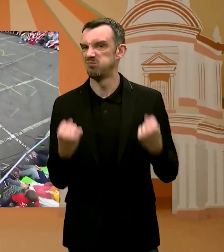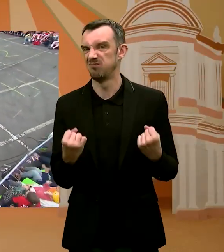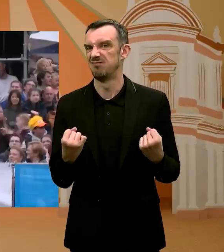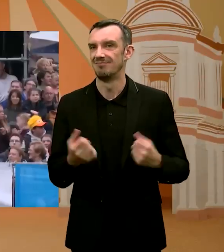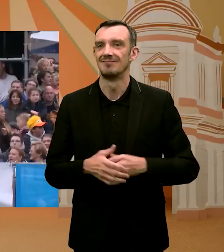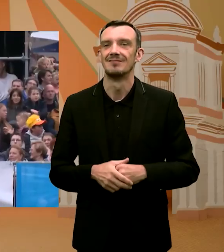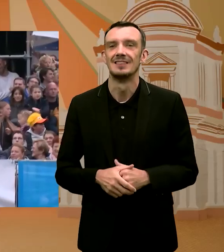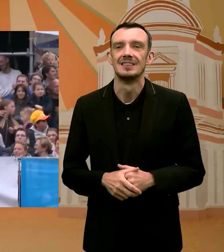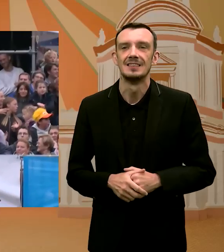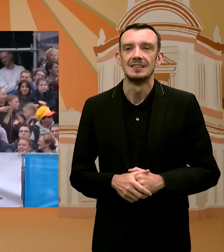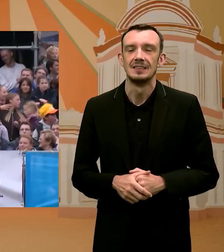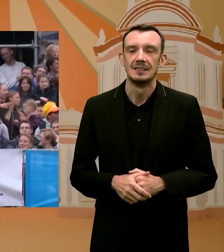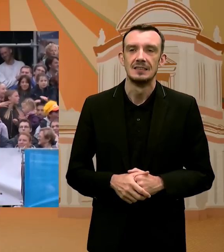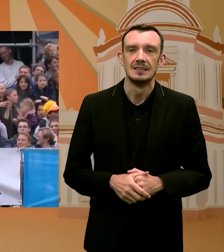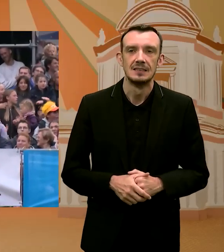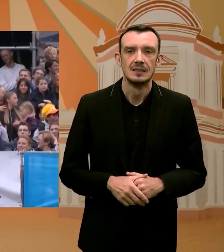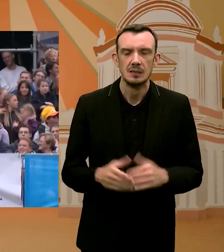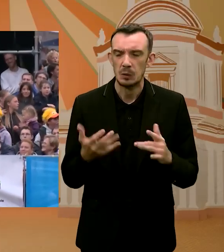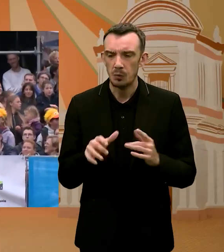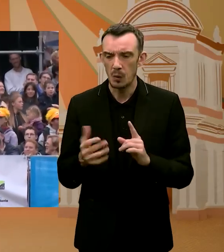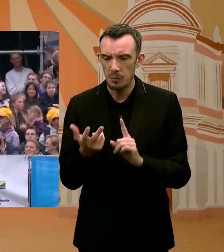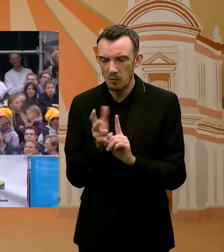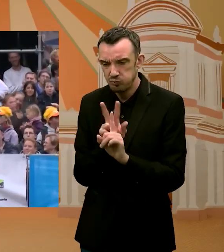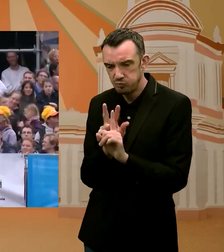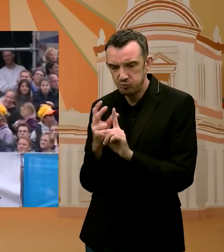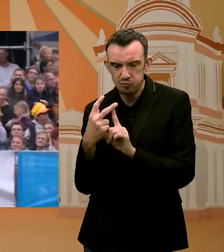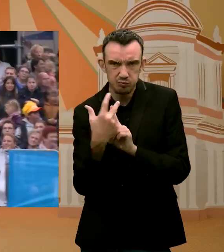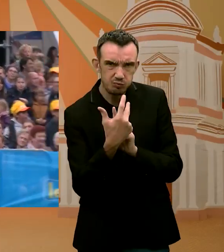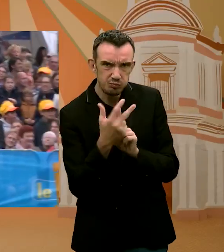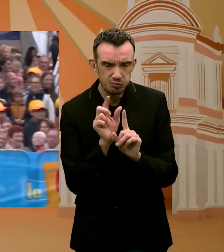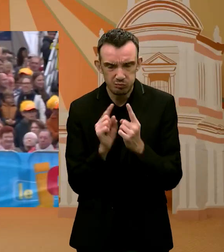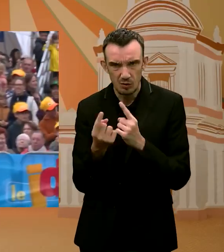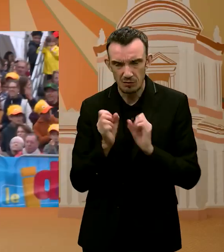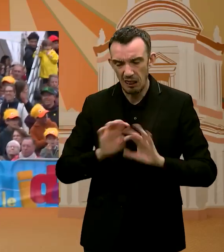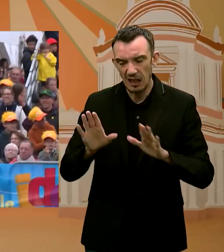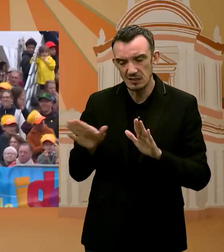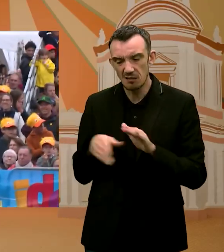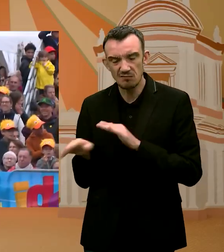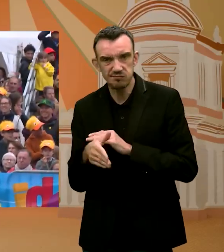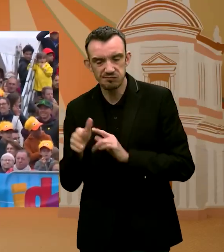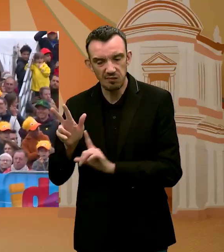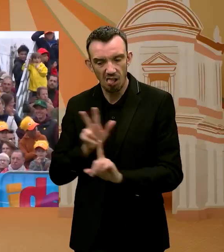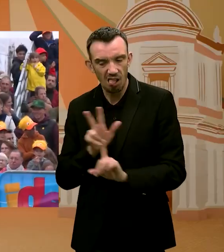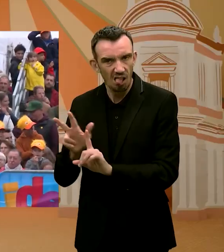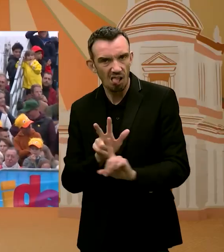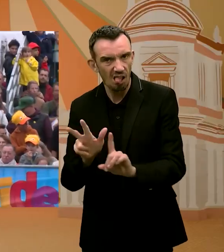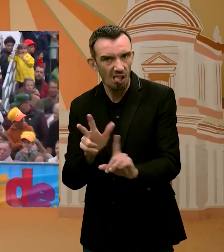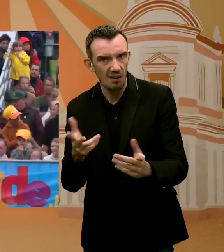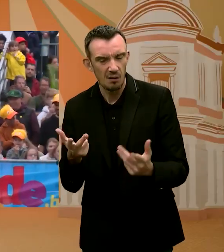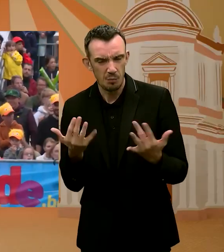ne vont pas l'entourer un peu plus à 3 directement dessus? Ils le laissent beaucoup fuir, et le laissent beaucoup s'échapper à chaque fois de la mêlée. Plutôt que